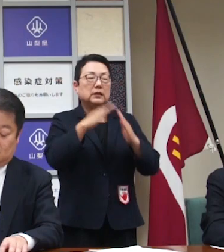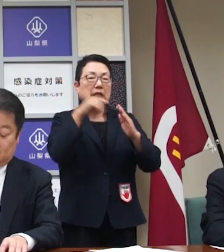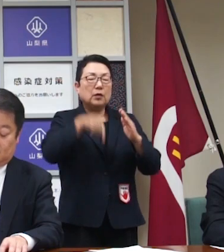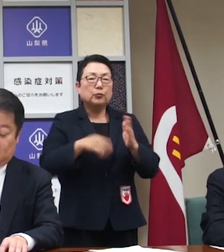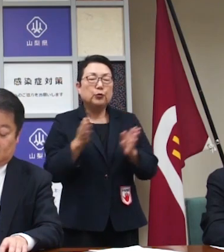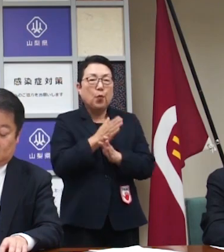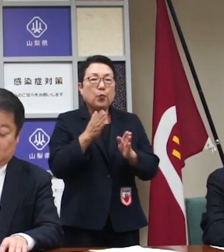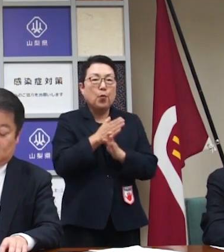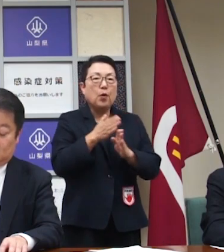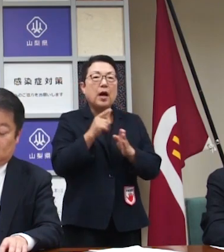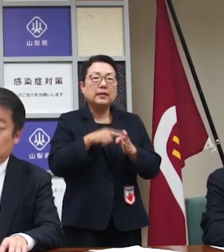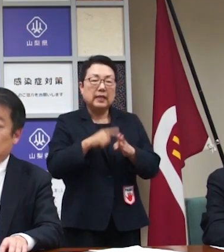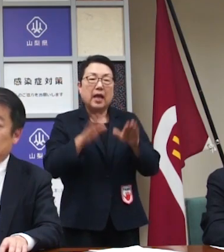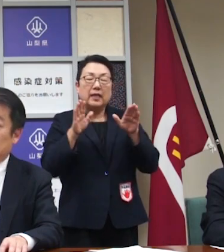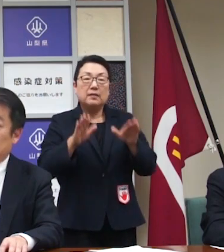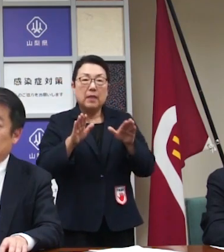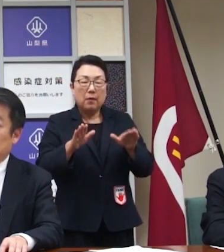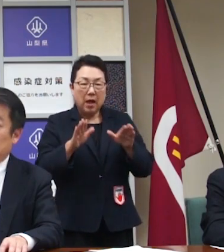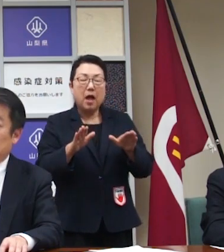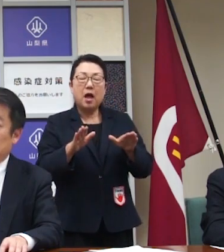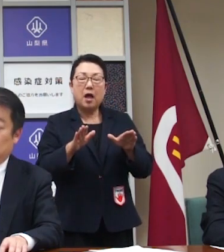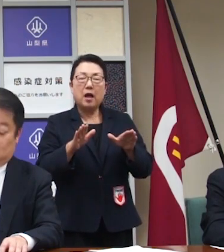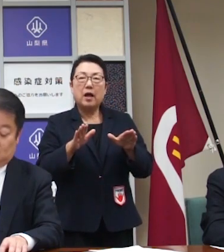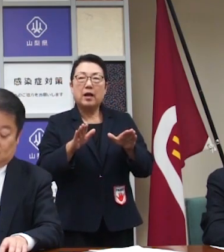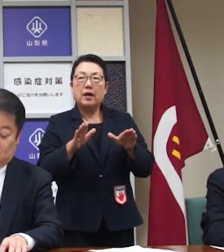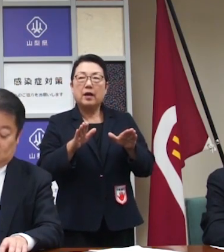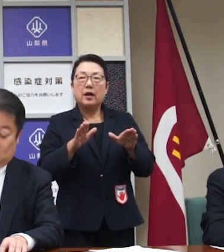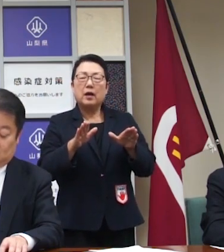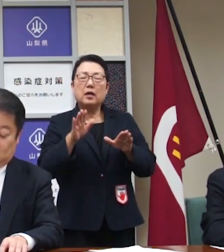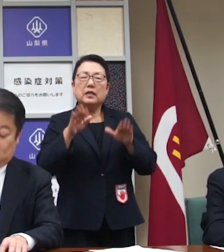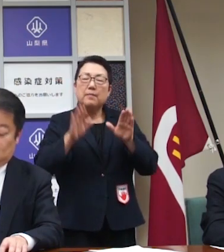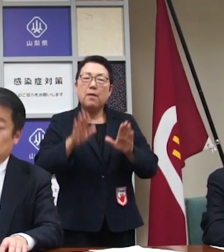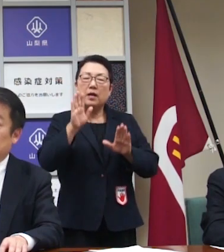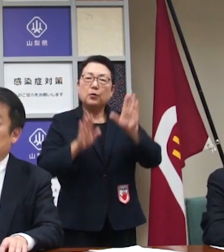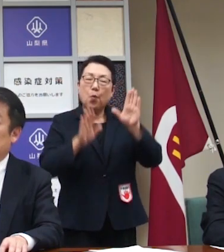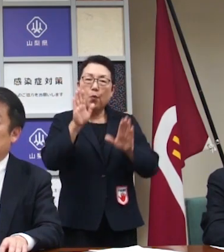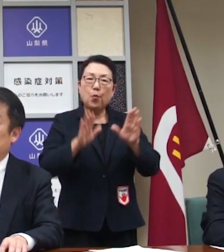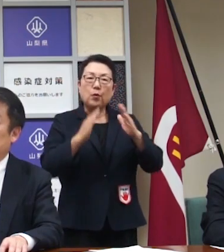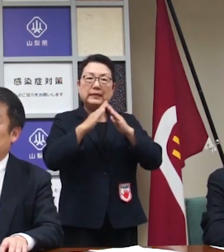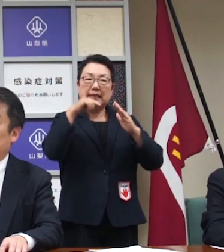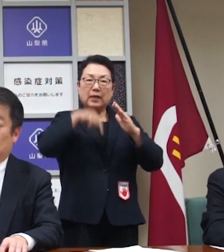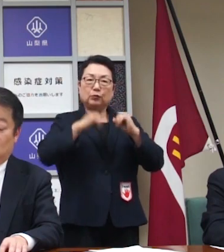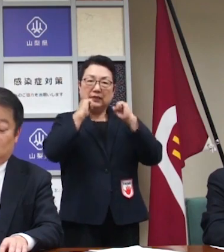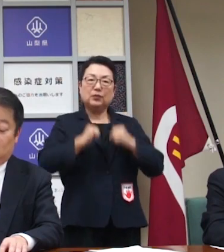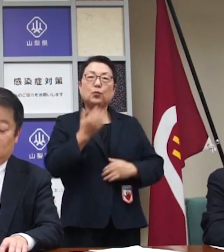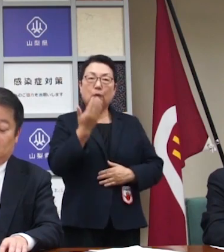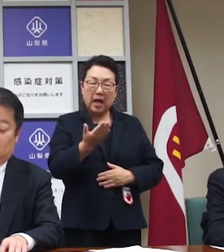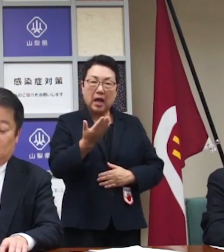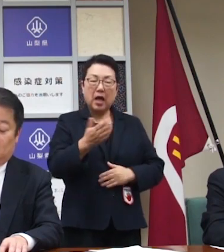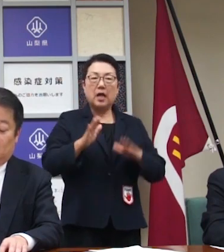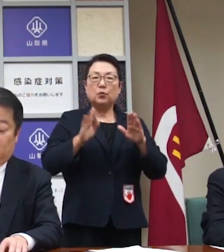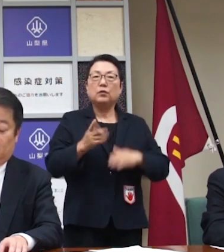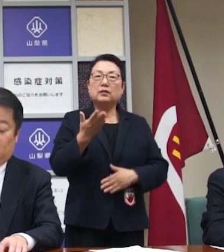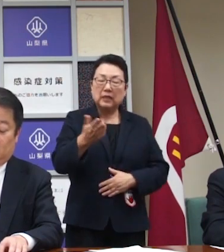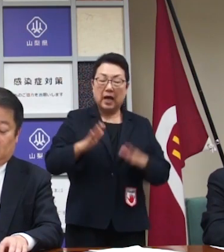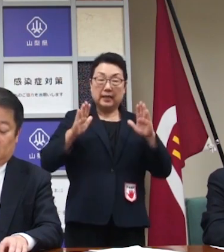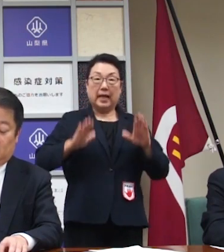、現在はどういう状況、自宅でいらっしゃるのか。 現在